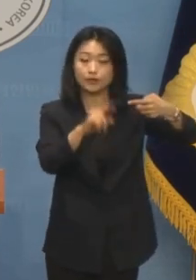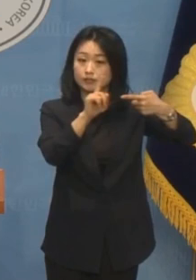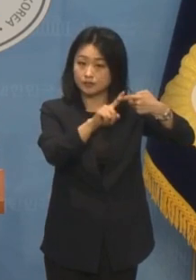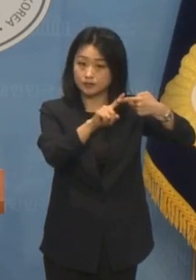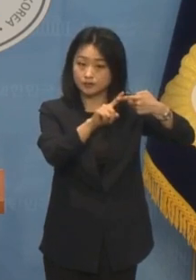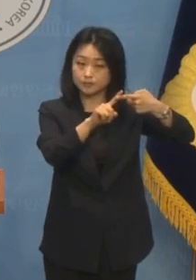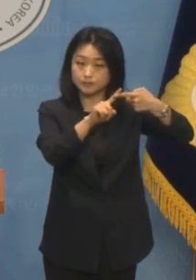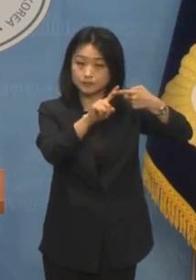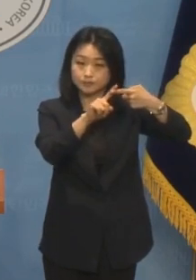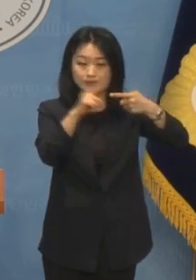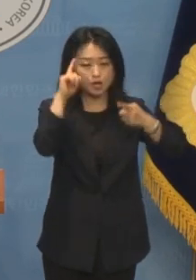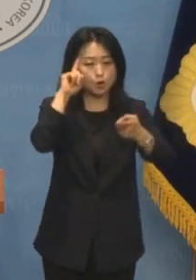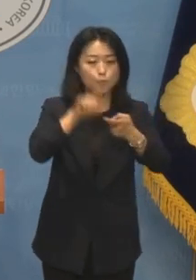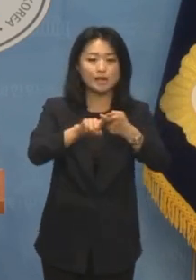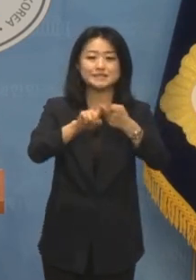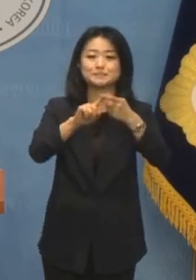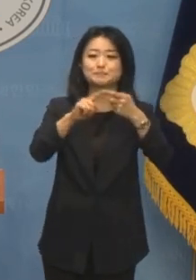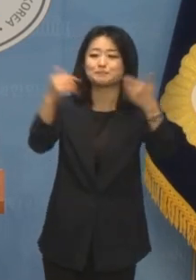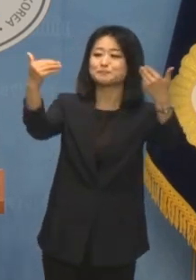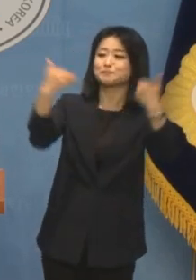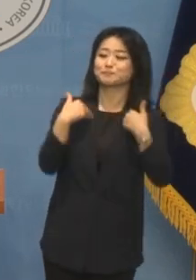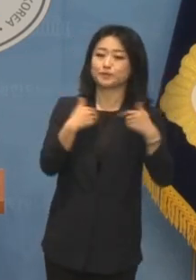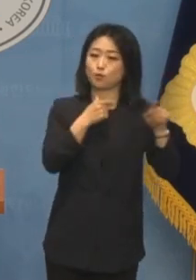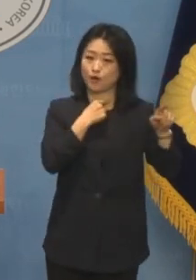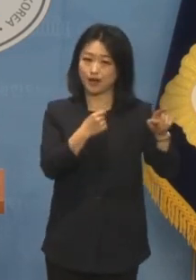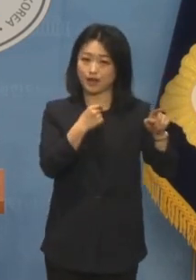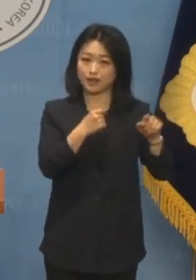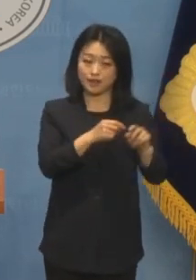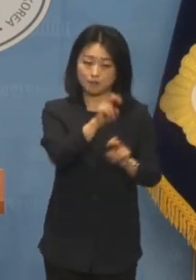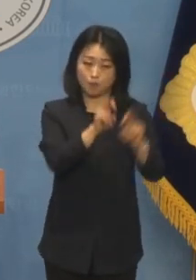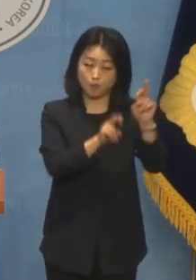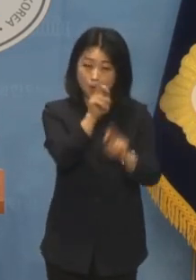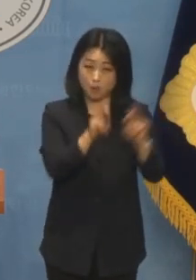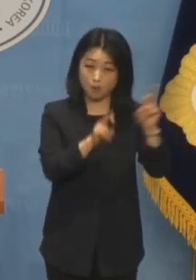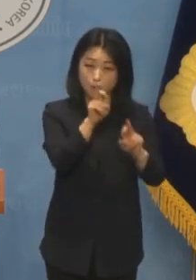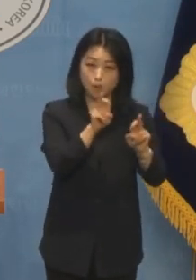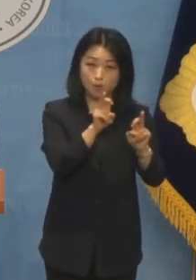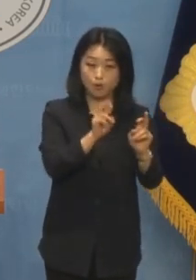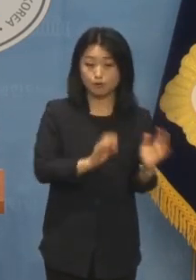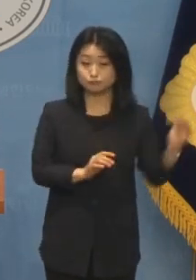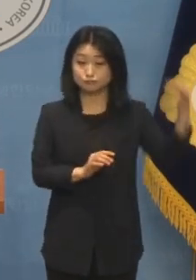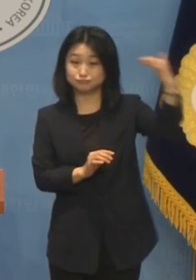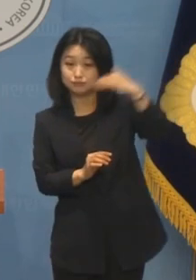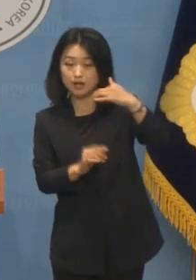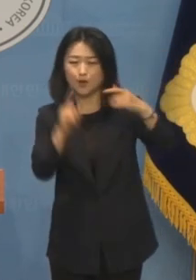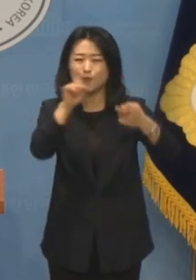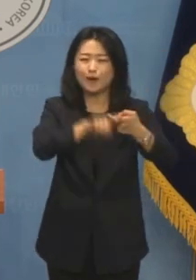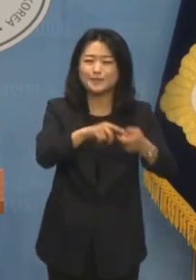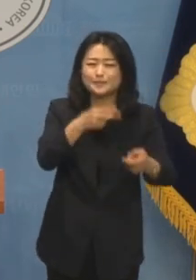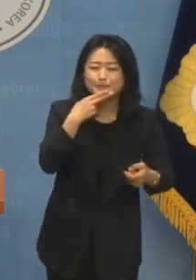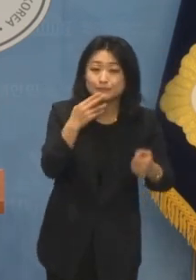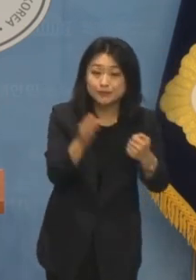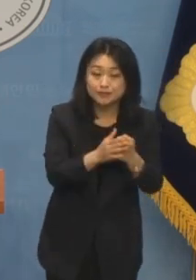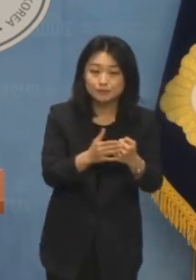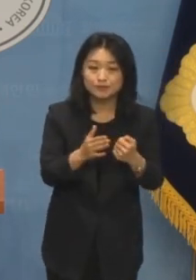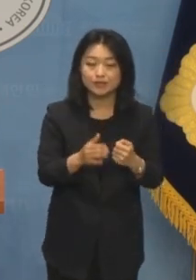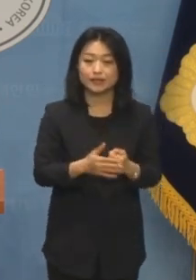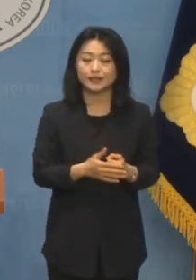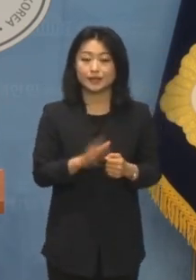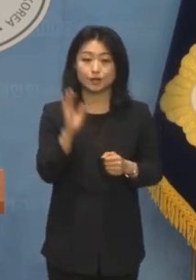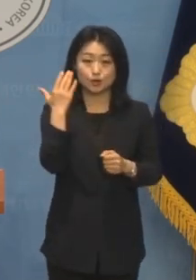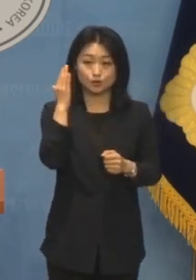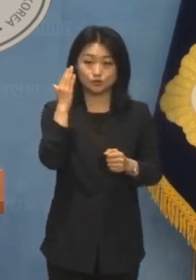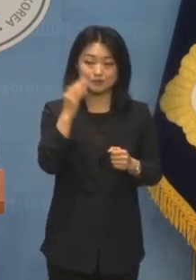첫째, 관심 끌기 전략입니다. 방사포, 미사일 등으로는 더 이상 관심을 끌지 못하는 상황에서 최근 위성